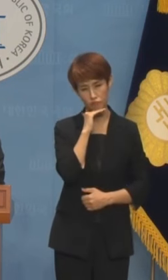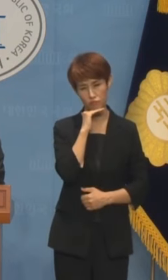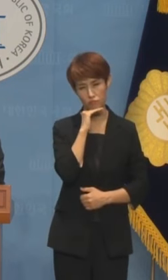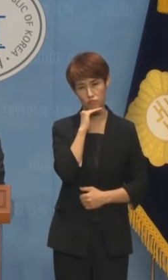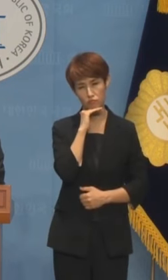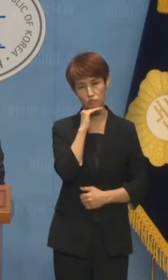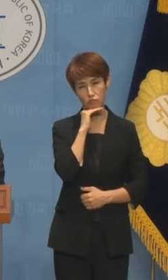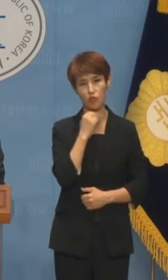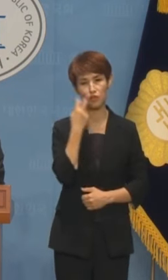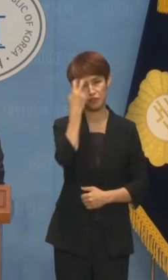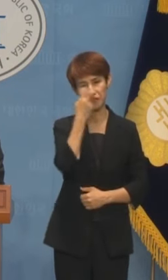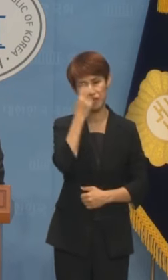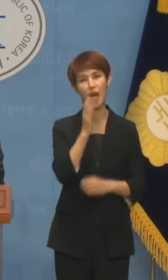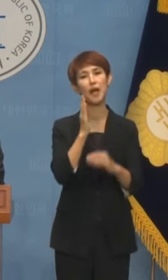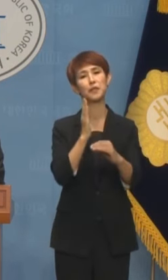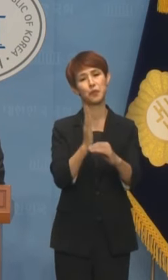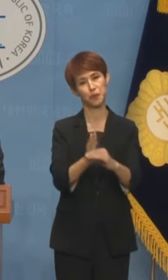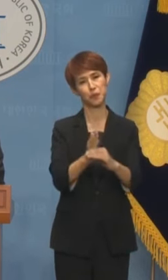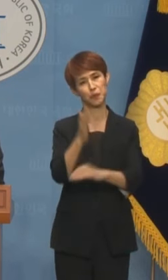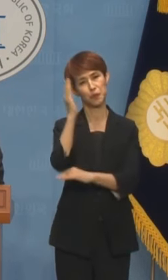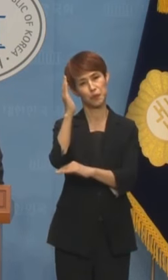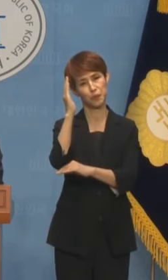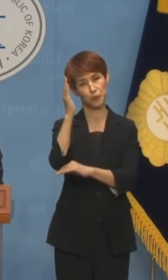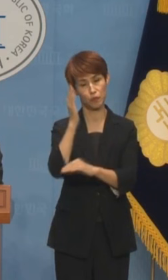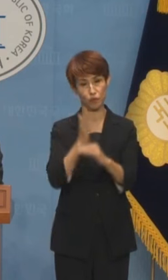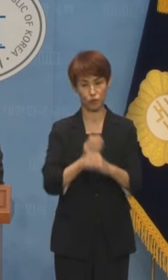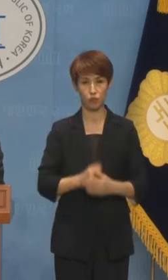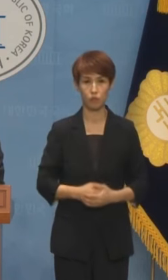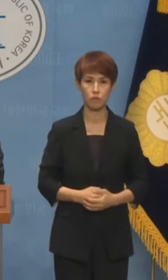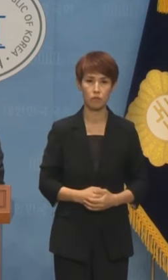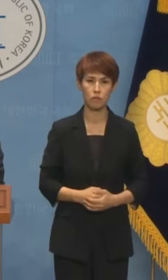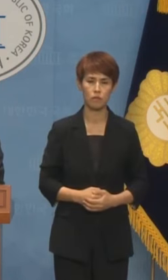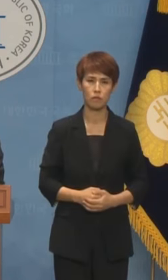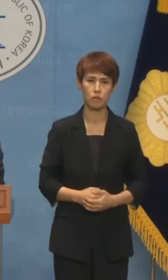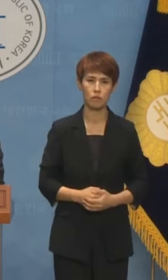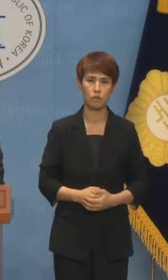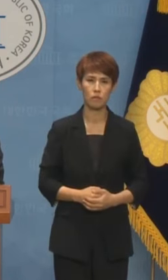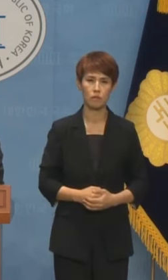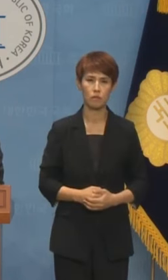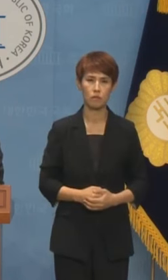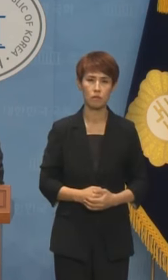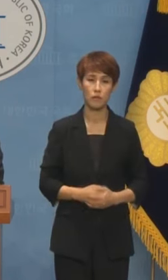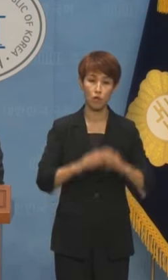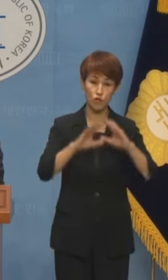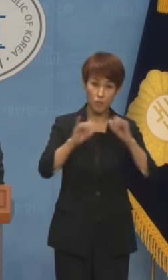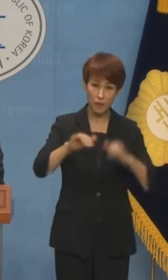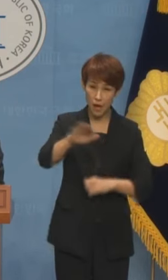거듭 수사 중만 구간 반복하고 있습니다. 반복과 지연에 지친